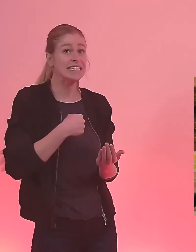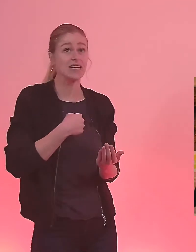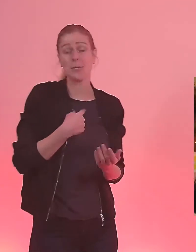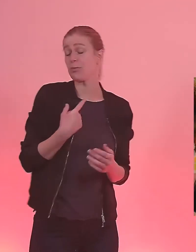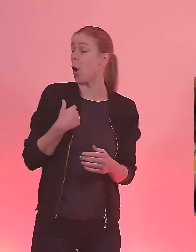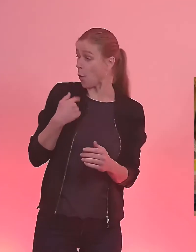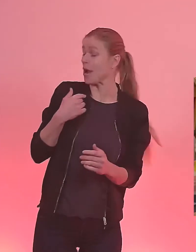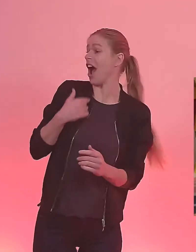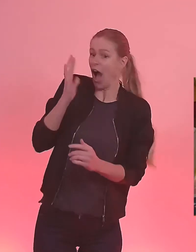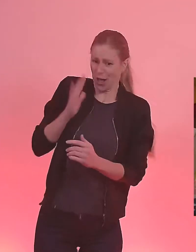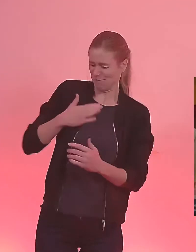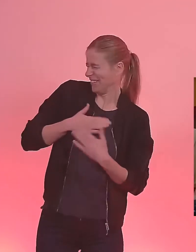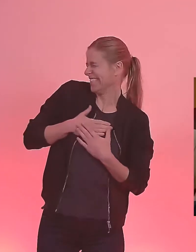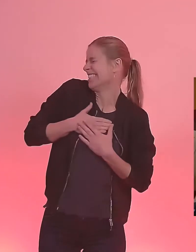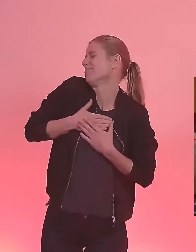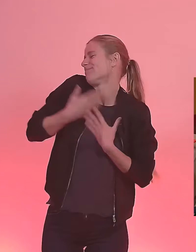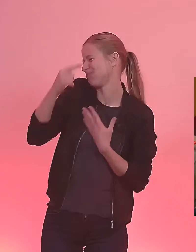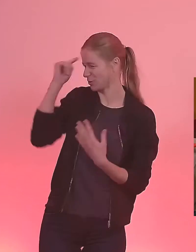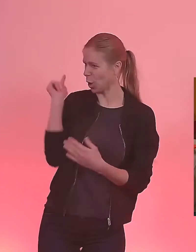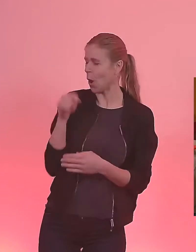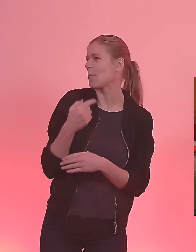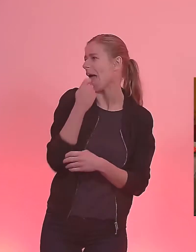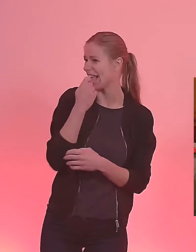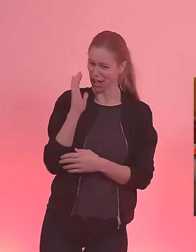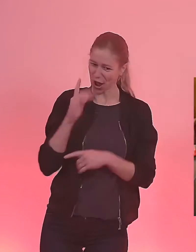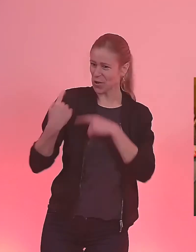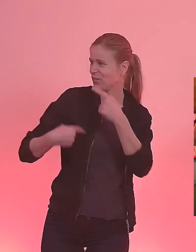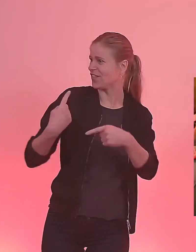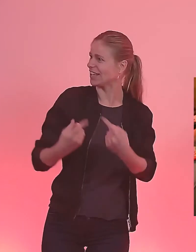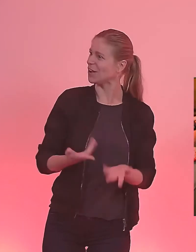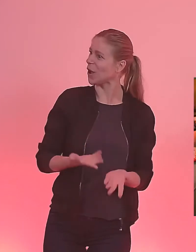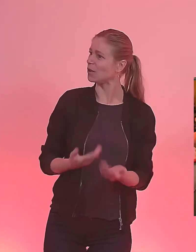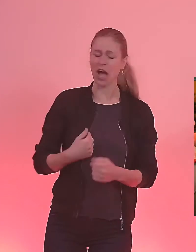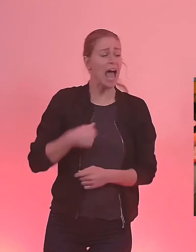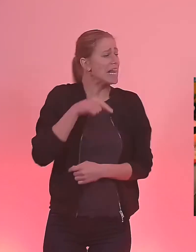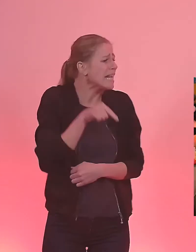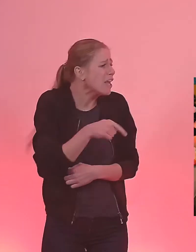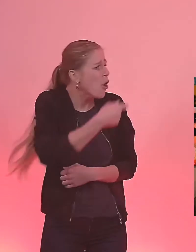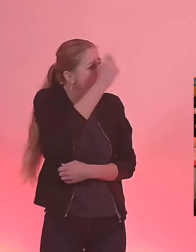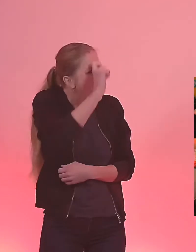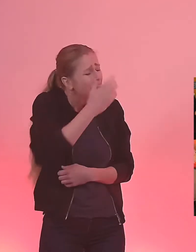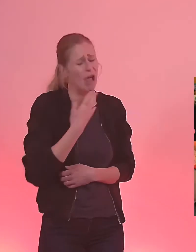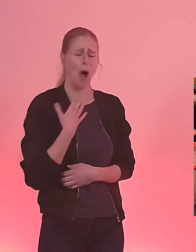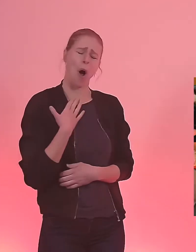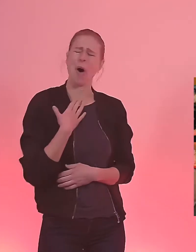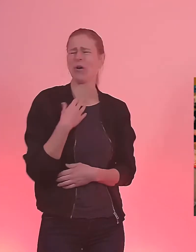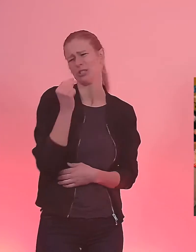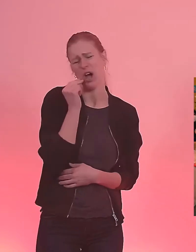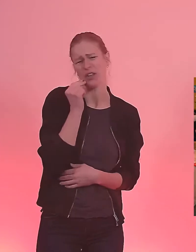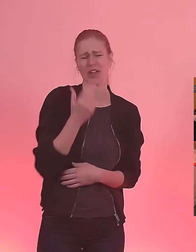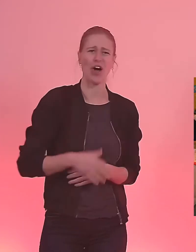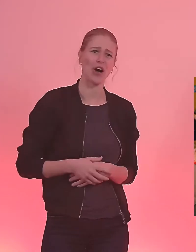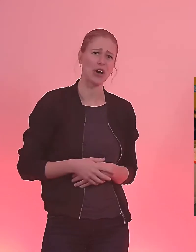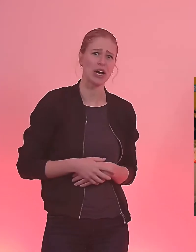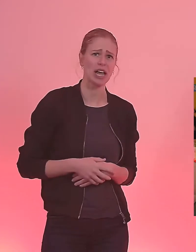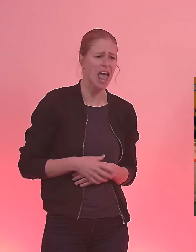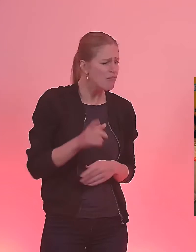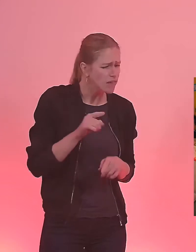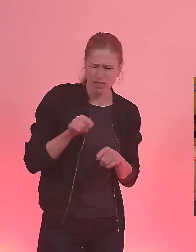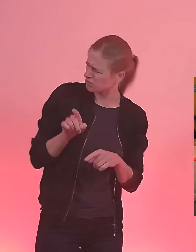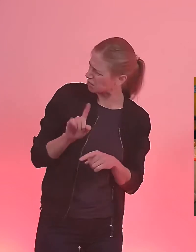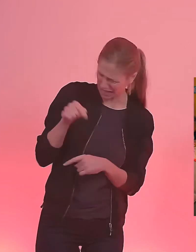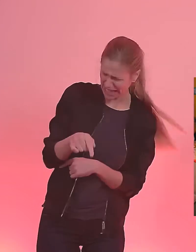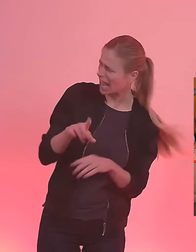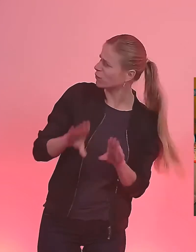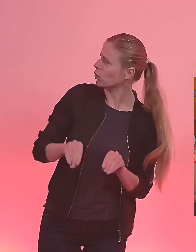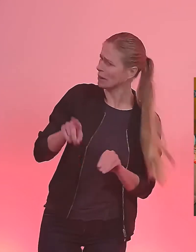eten ontwikkeld. Oh, en hier dan, Olly. Oh, schattig. Ik kon hem niet echt opruimen. Wat ben jij hier aan het doen? Jij